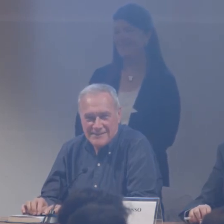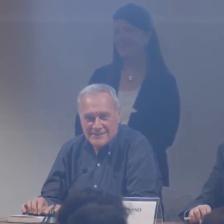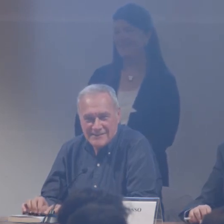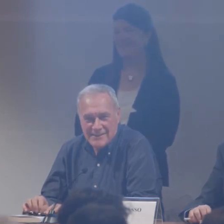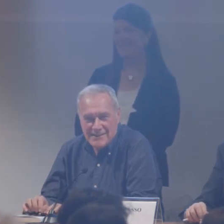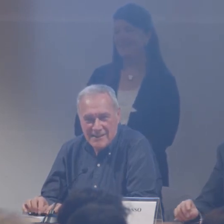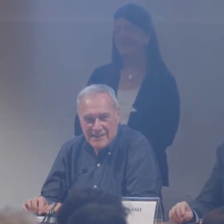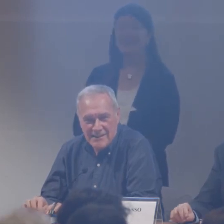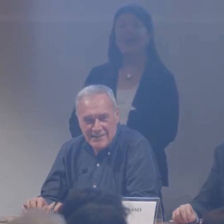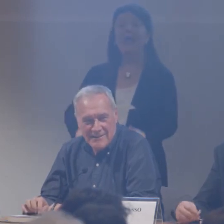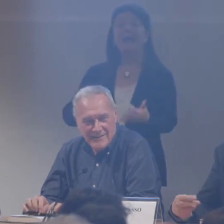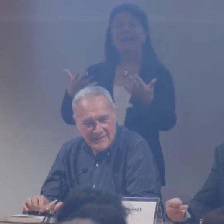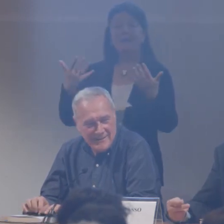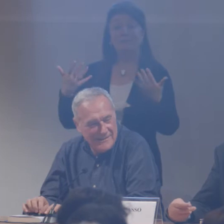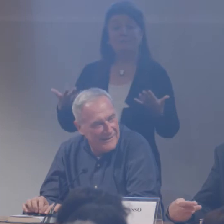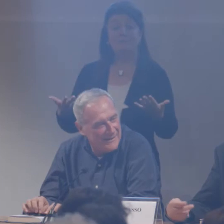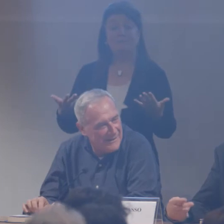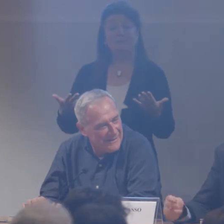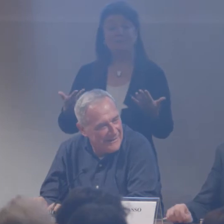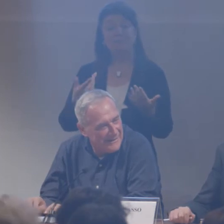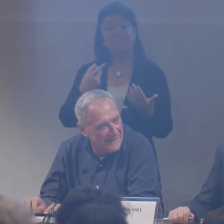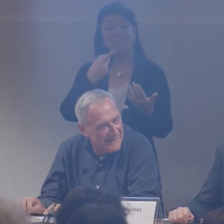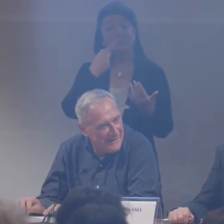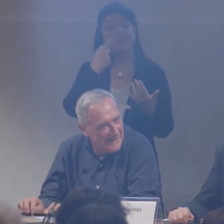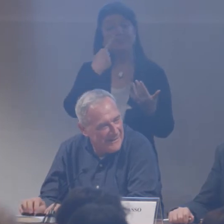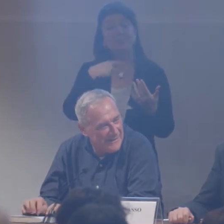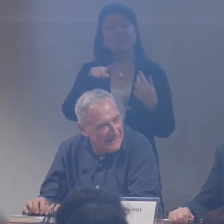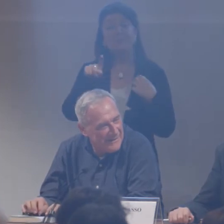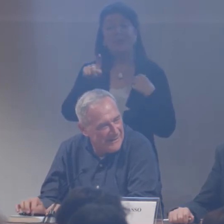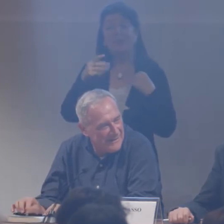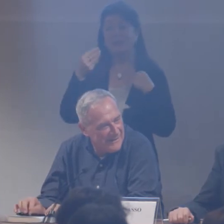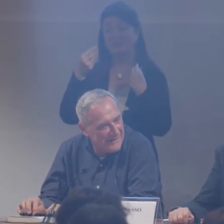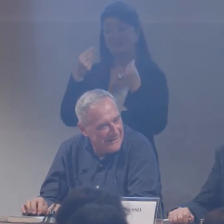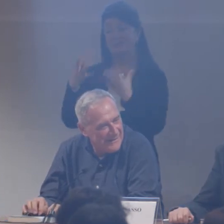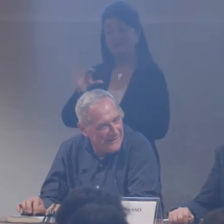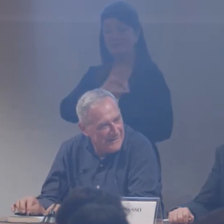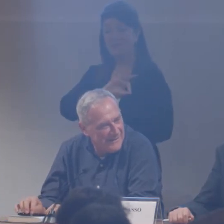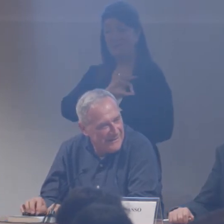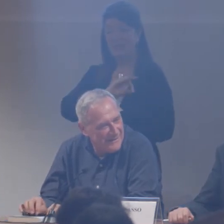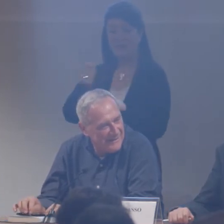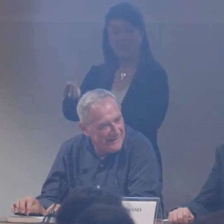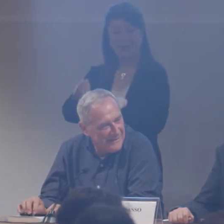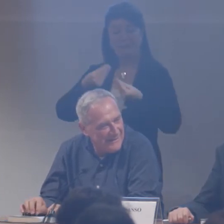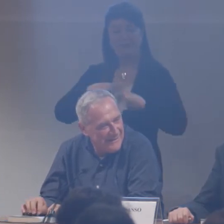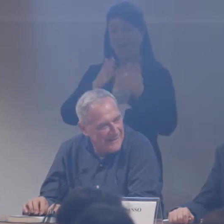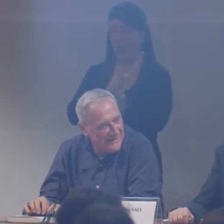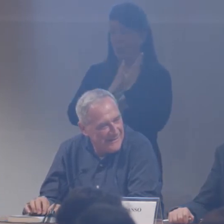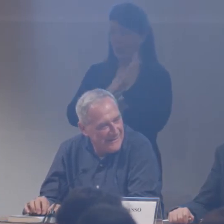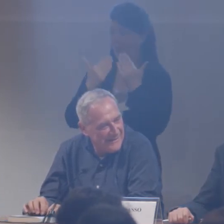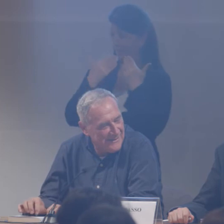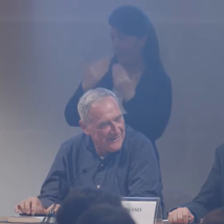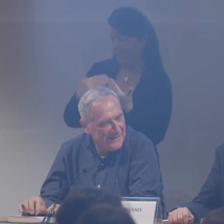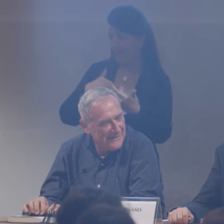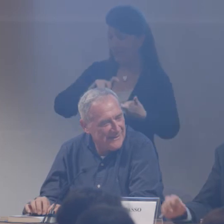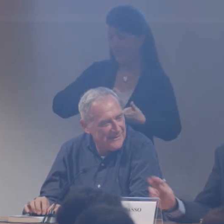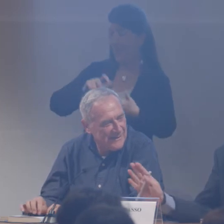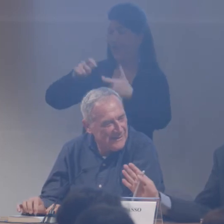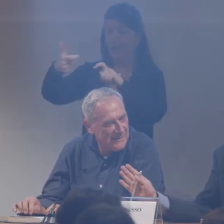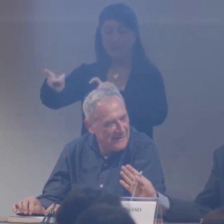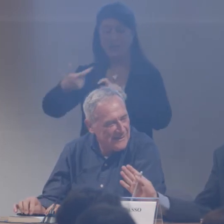Allora, per ricambiare, per premiarti per i complimenti che ci hai fatto, ti racconterò la